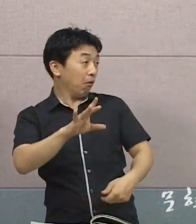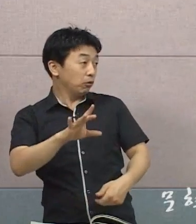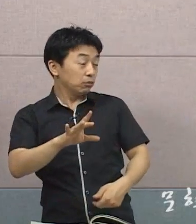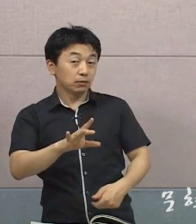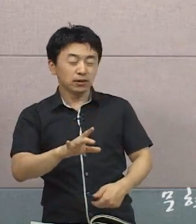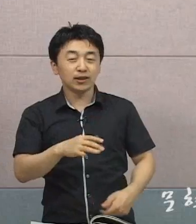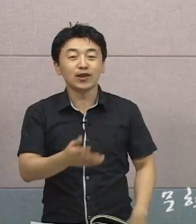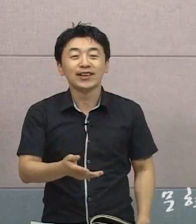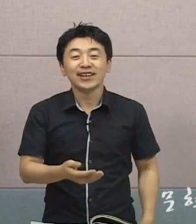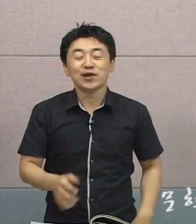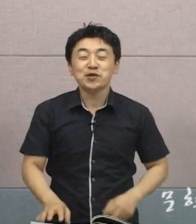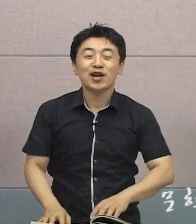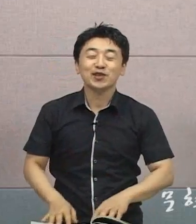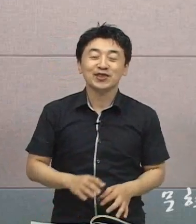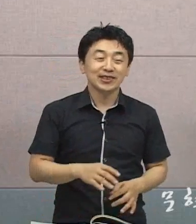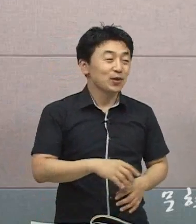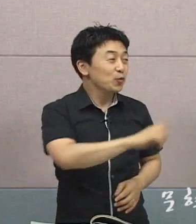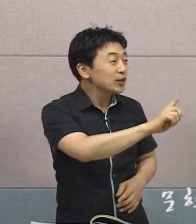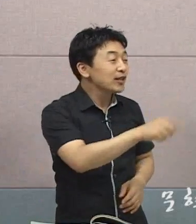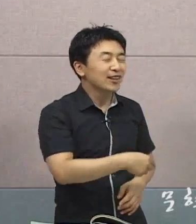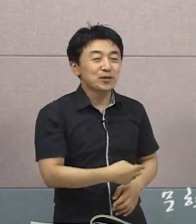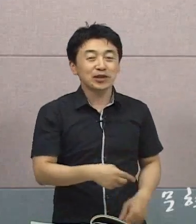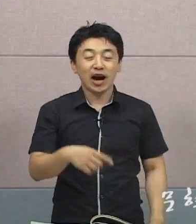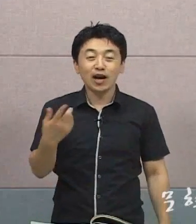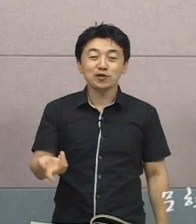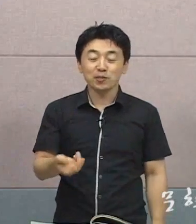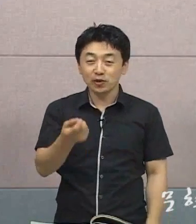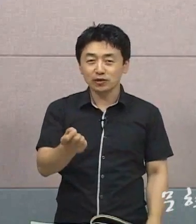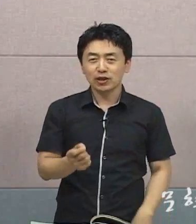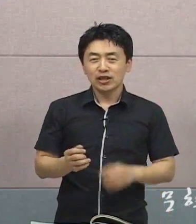아이고! 예, 이렇게 하고서, 웬일이야. 뭐 이렇게, 아이고, 뭐 이런